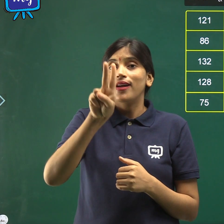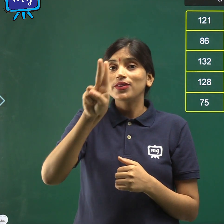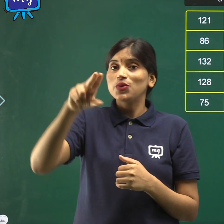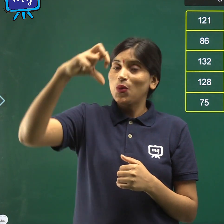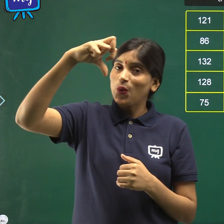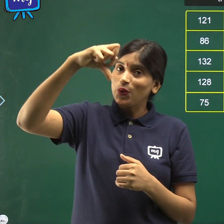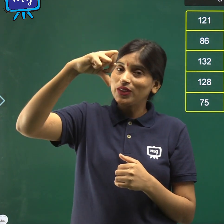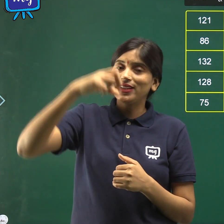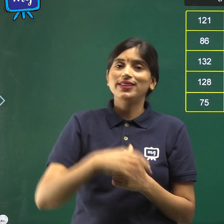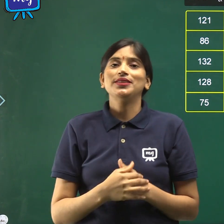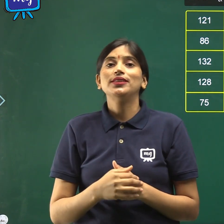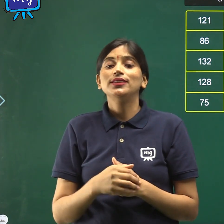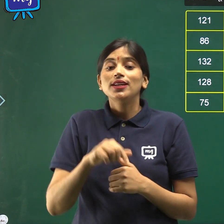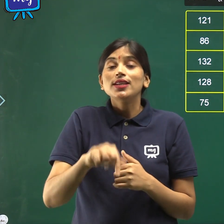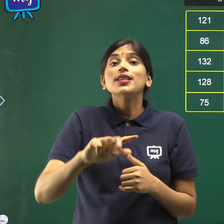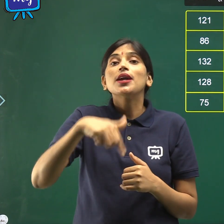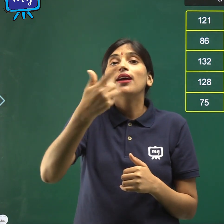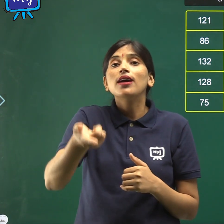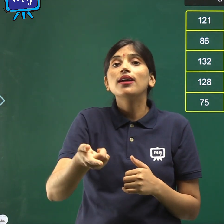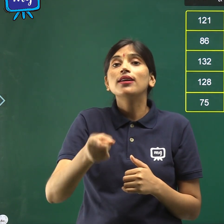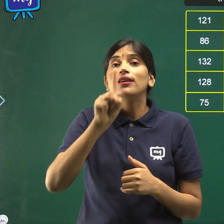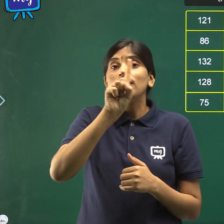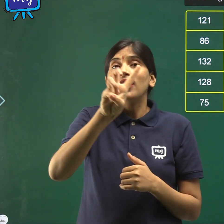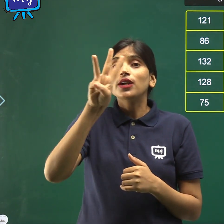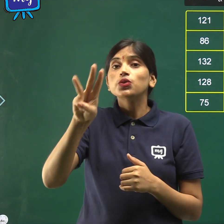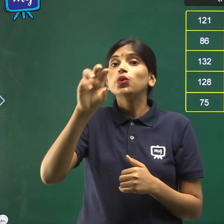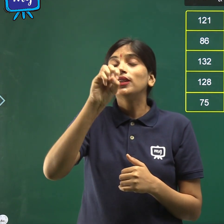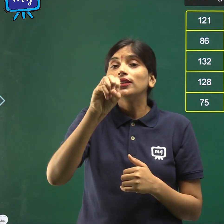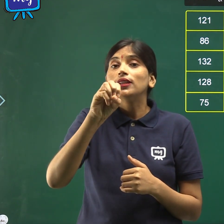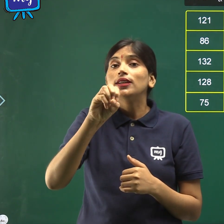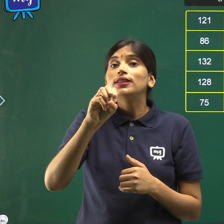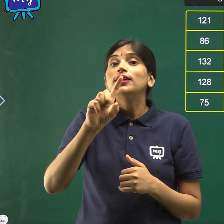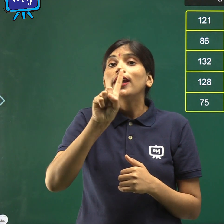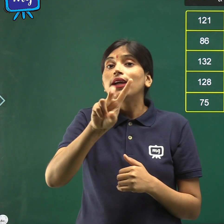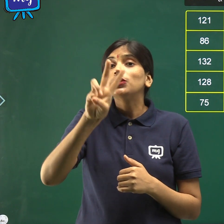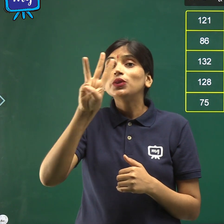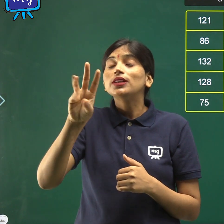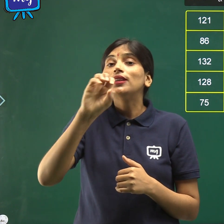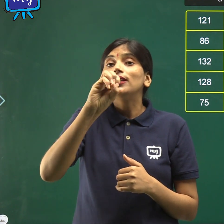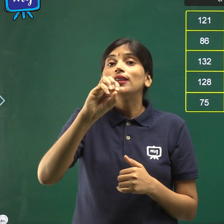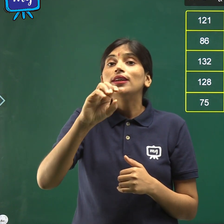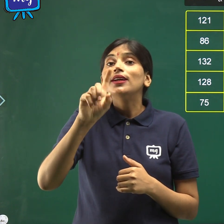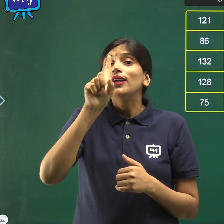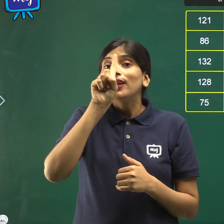129, इसके बाद 130, 130 के बाद